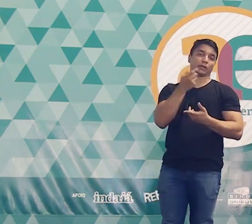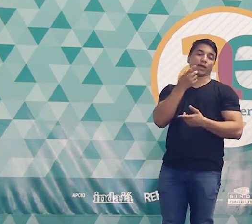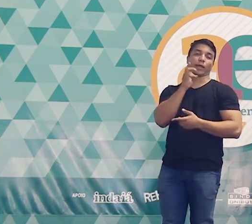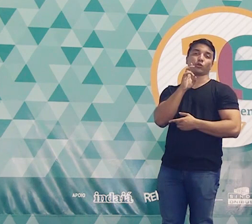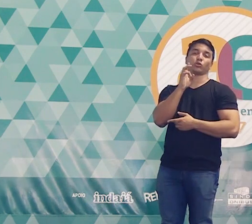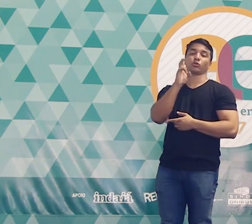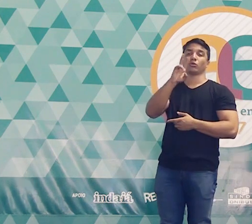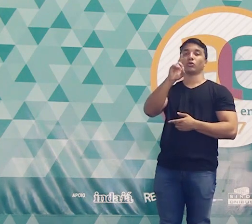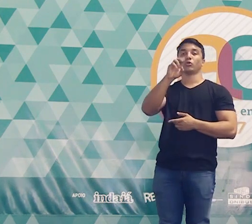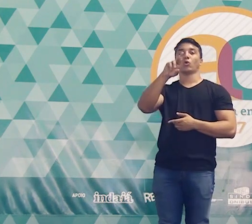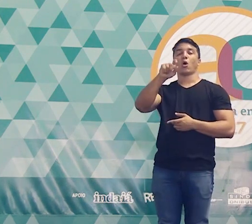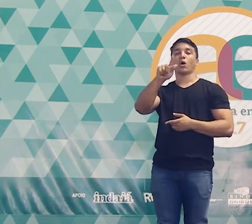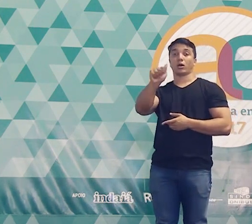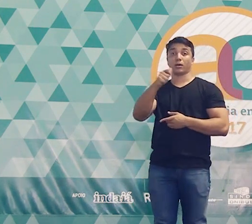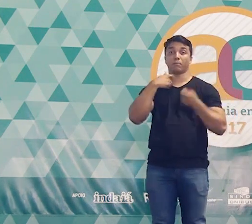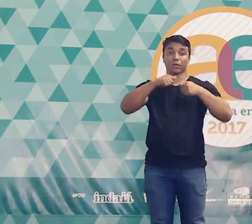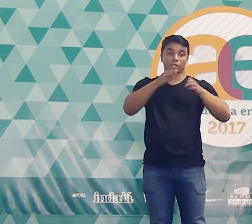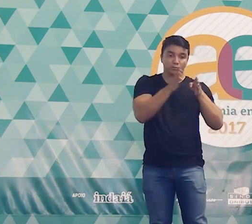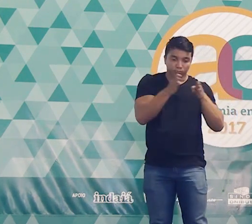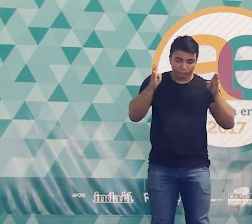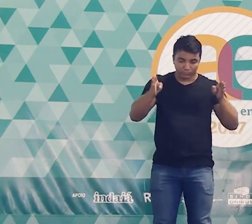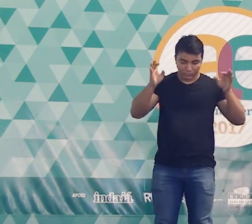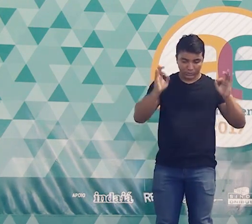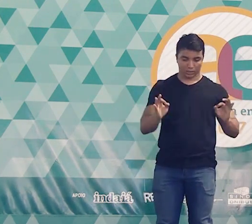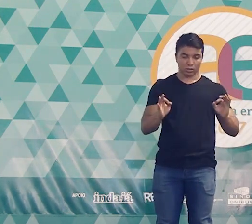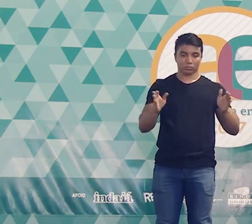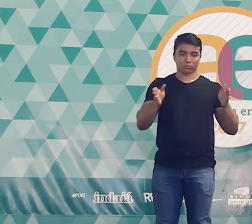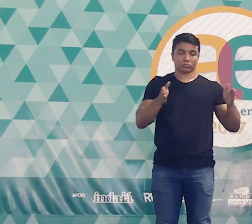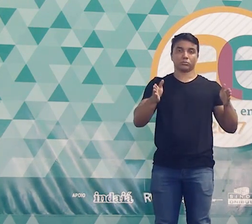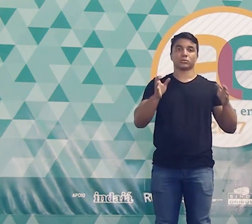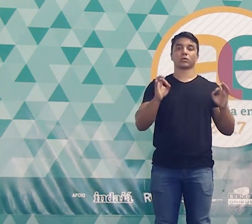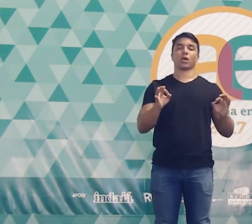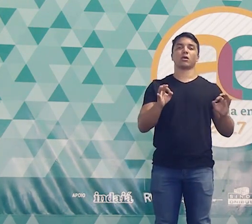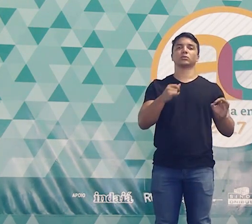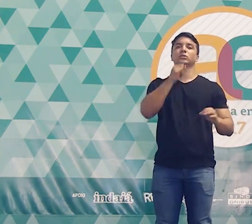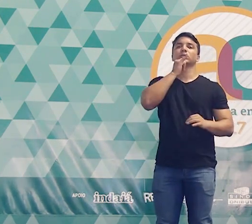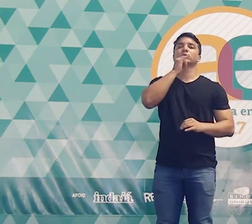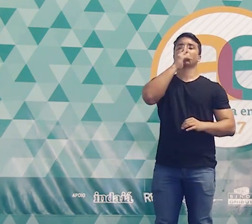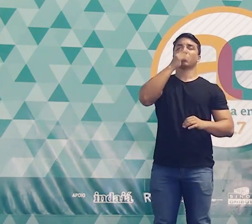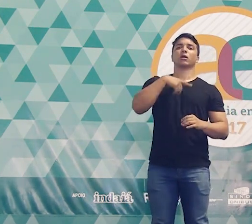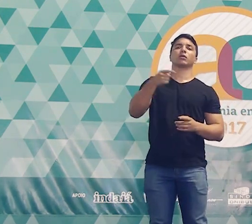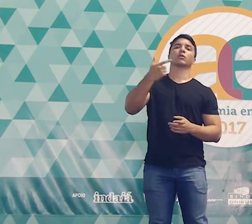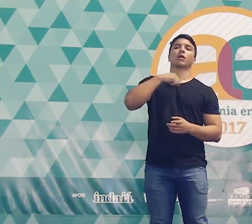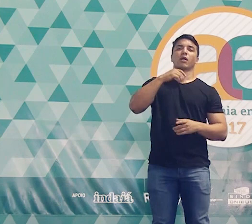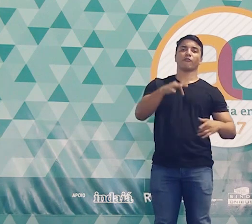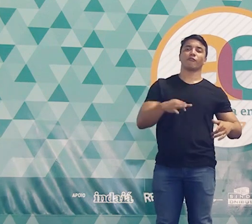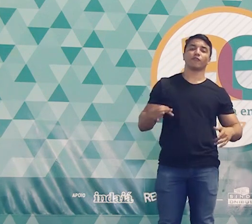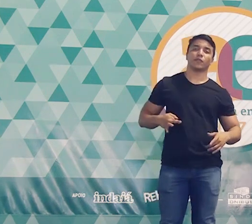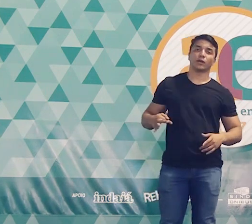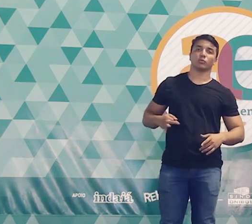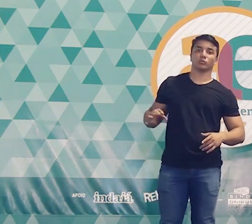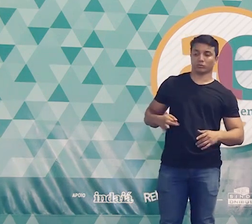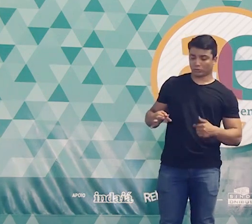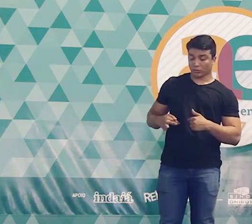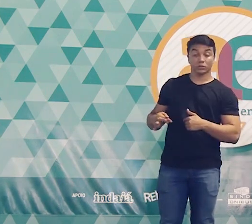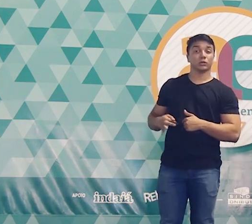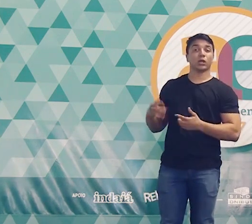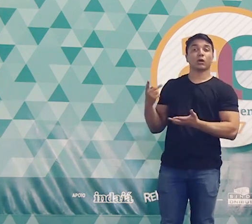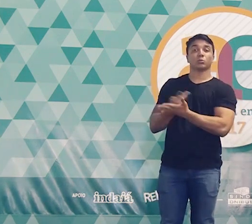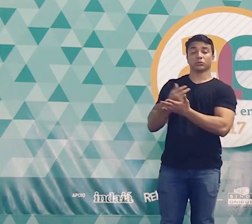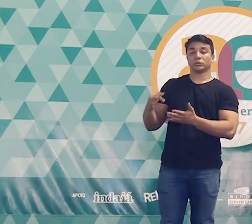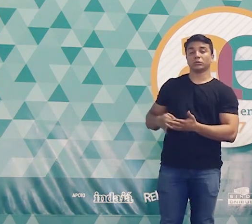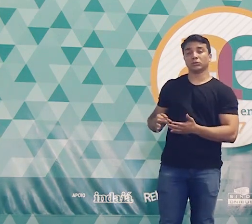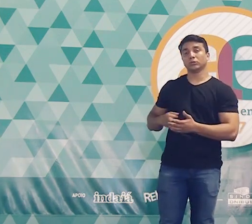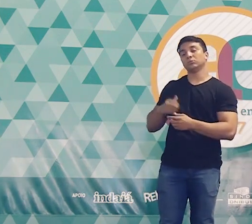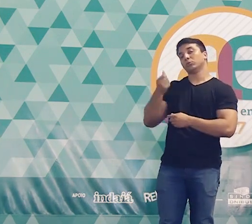droga. Essa droga deve ser tomada no tempo que é para ser. Porque quem vai responder por essa droga? O fígado. Então, quando você fica